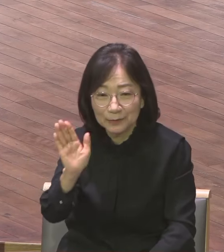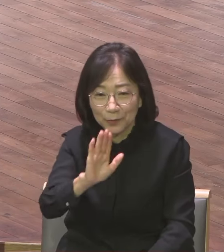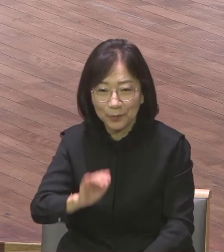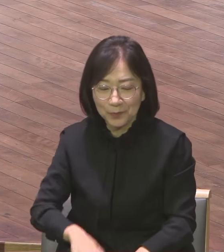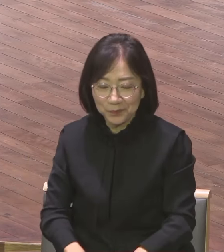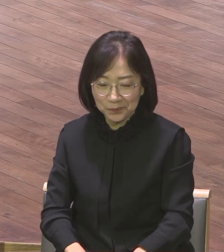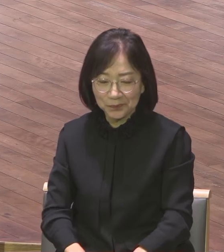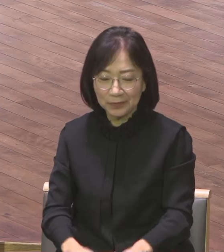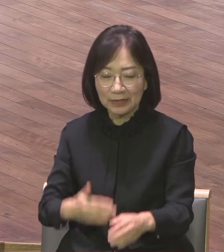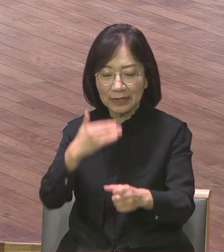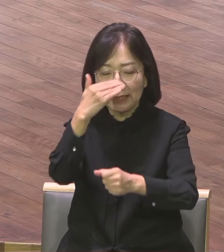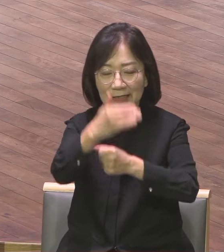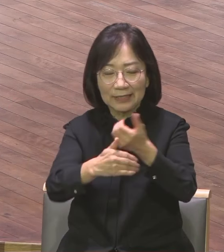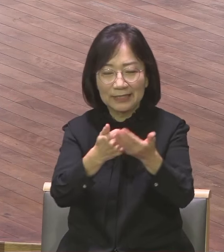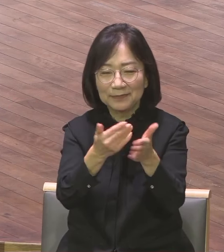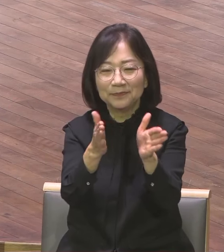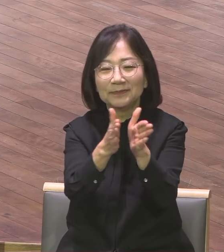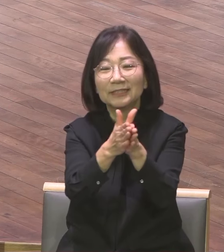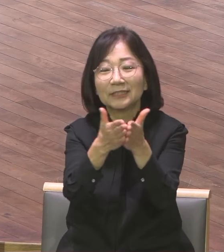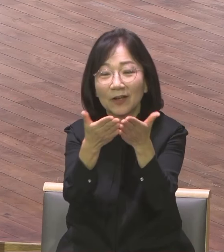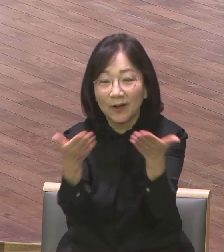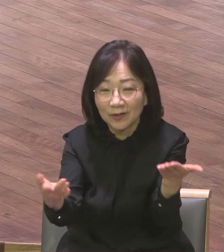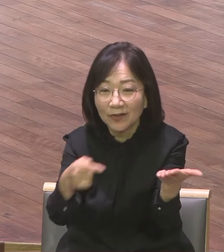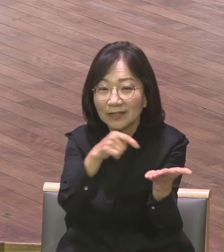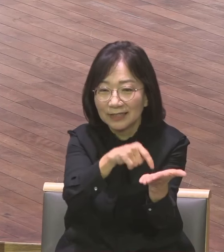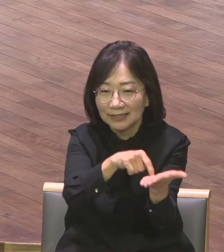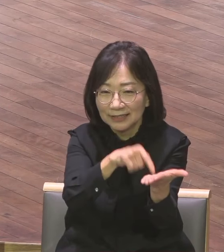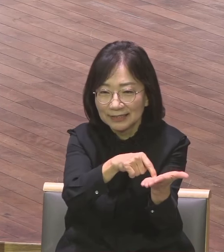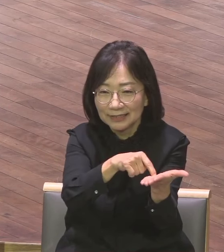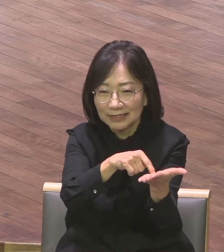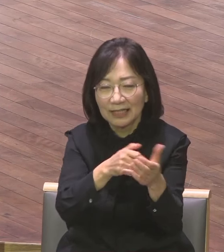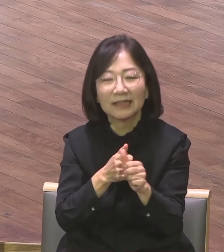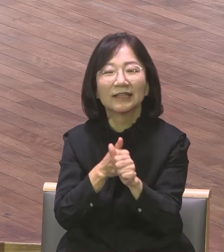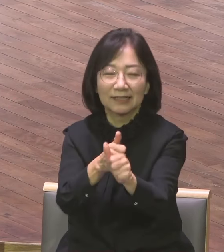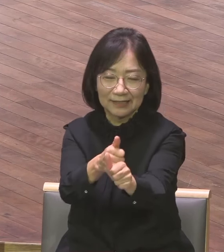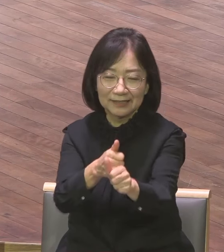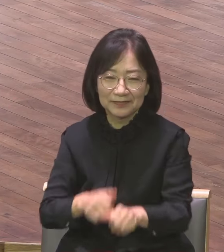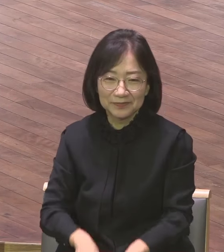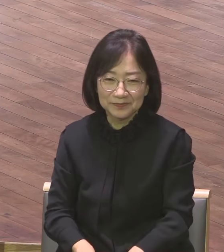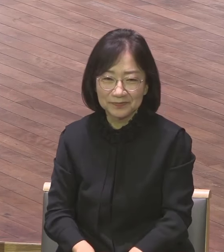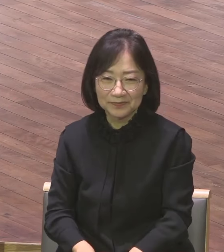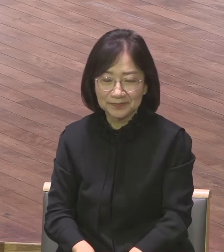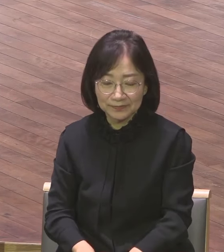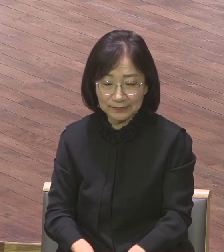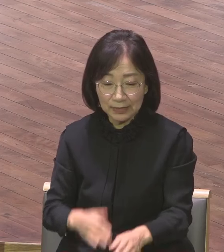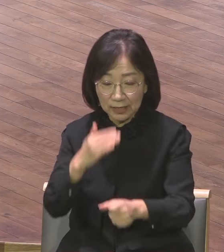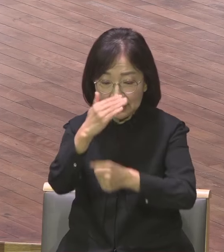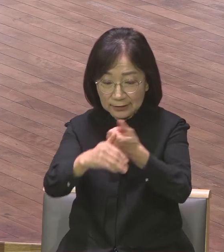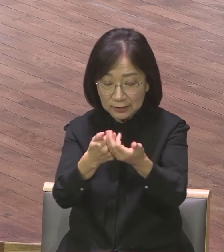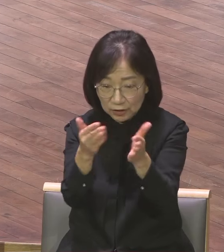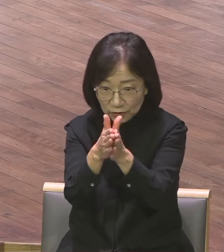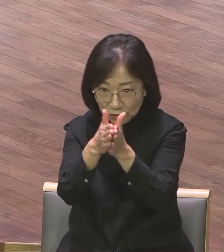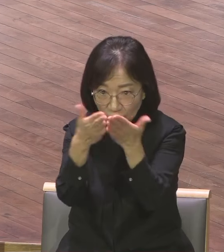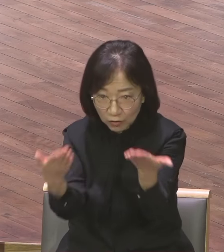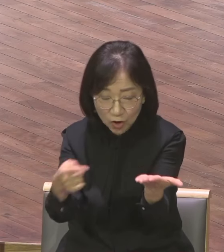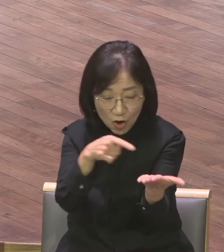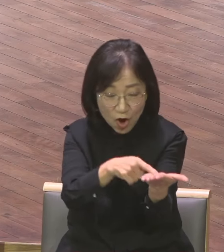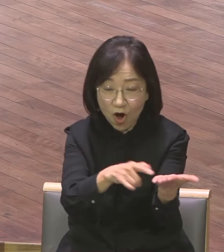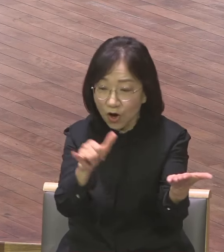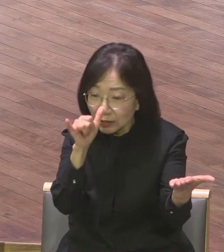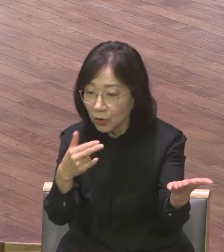솔라 스크립추라 오직 성경을 그렇게 강조하는 겁니다. 성경에 뭐라고